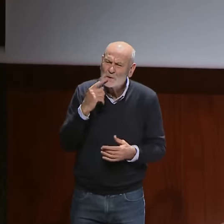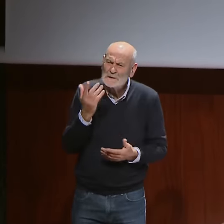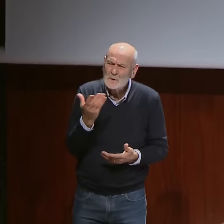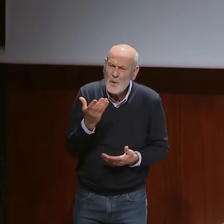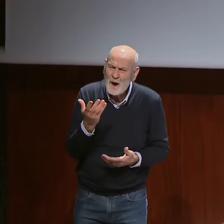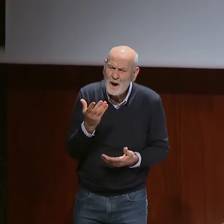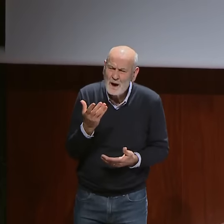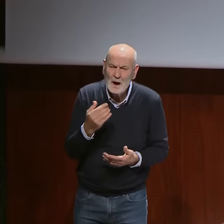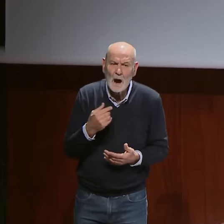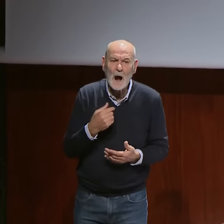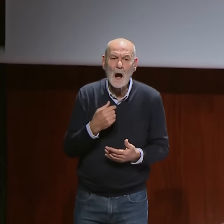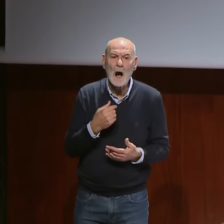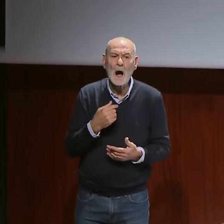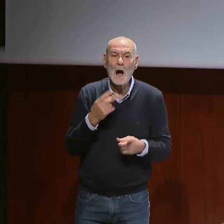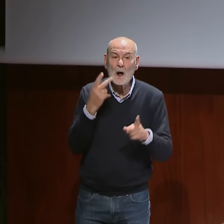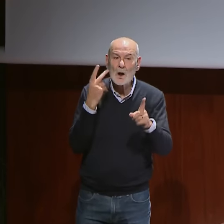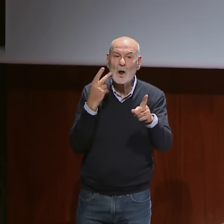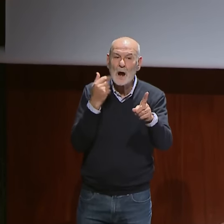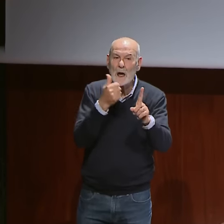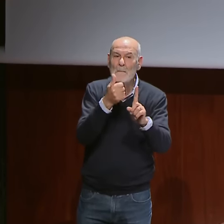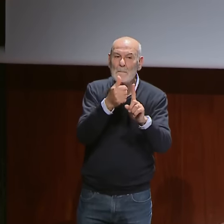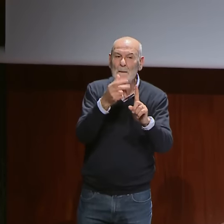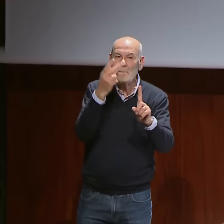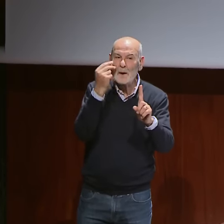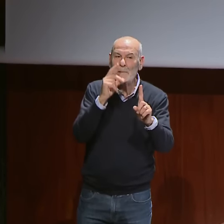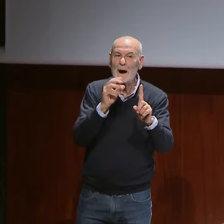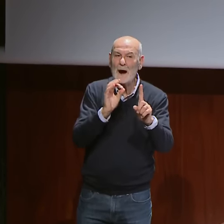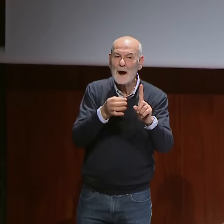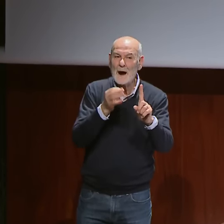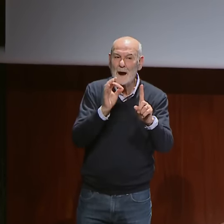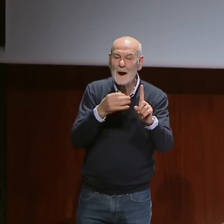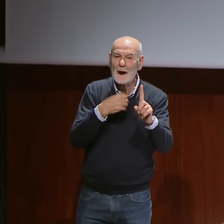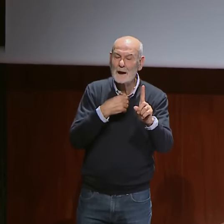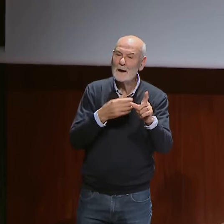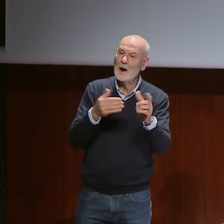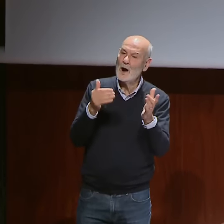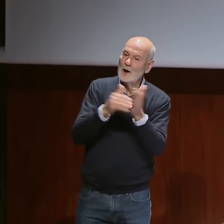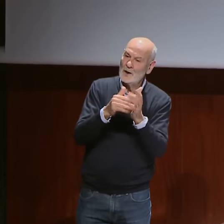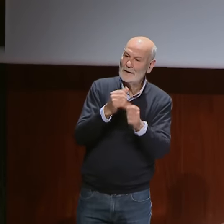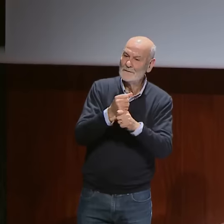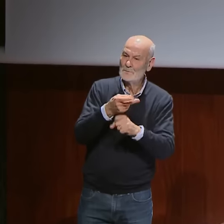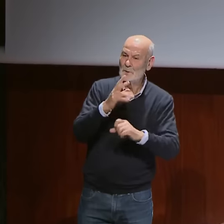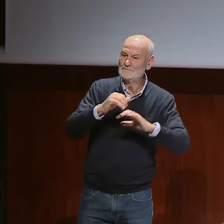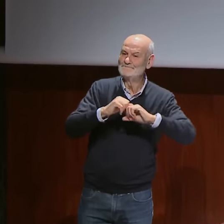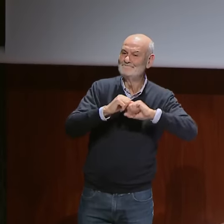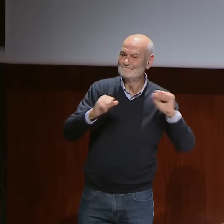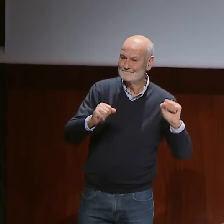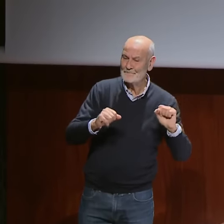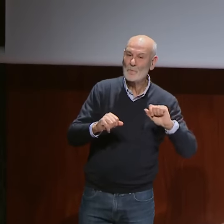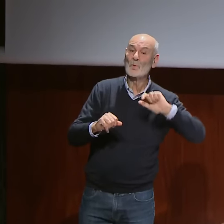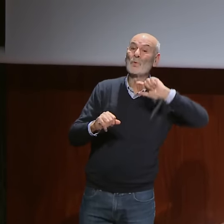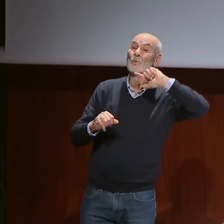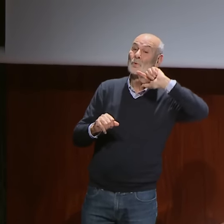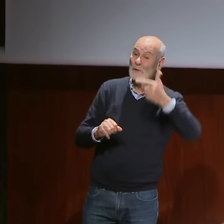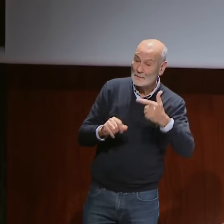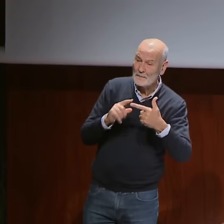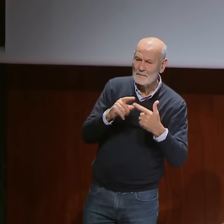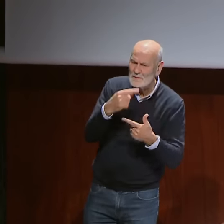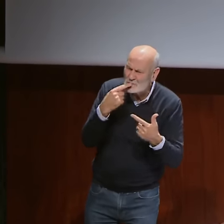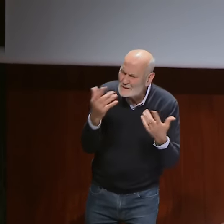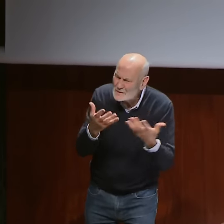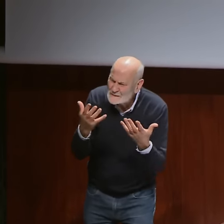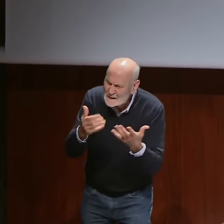Elle disait, mais qu'est-ce que c'est que la culture sourde ? Et je voyais qu'elle avait des questions qu'elle-même, en tant qu'entendante, ne comprenait